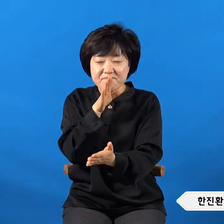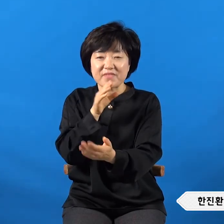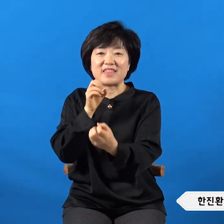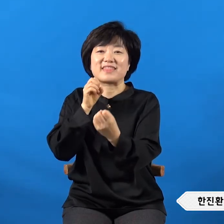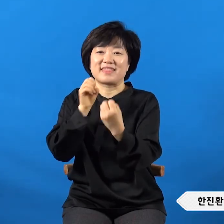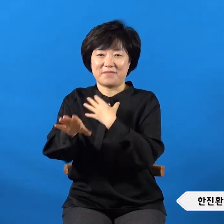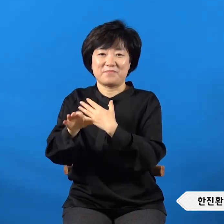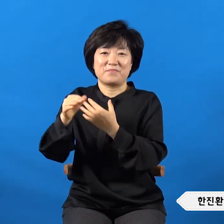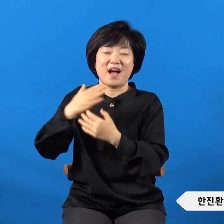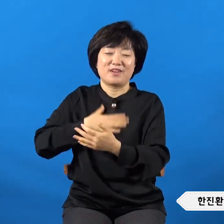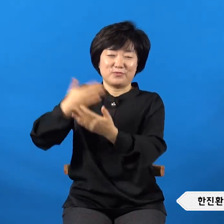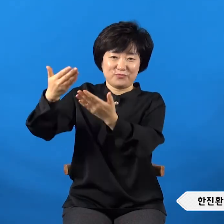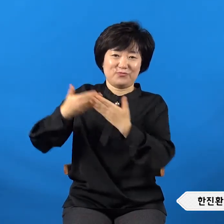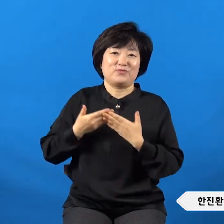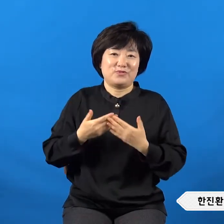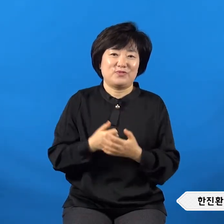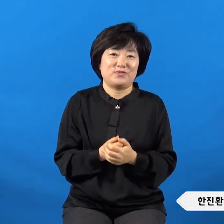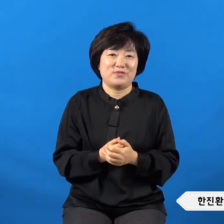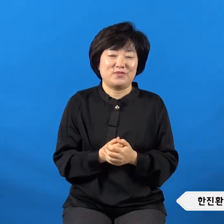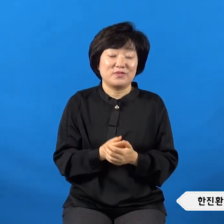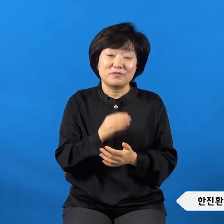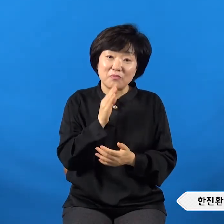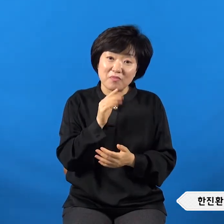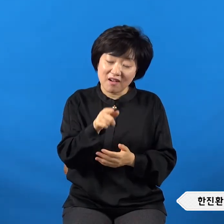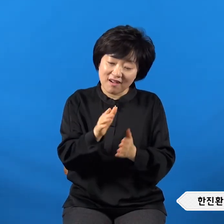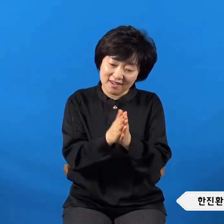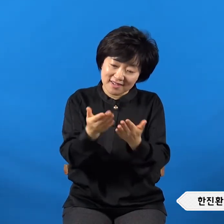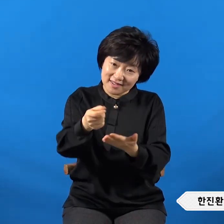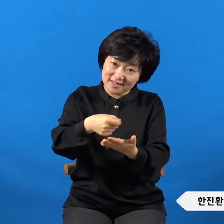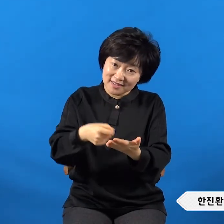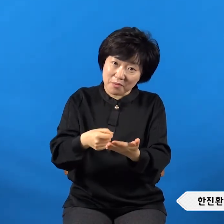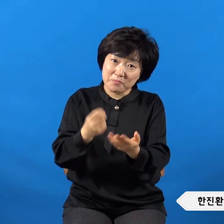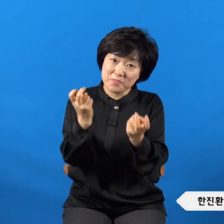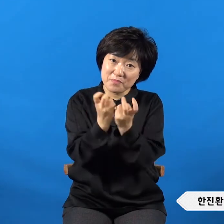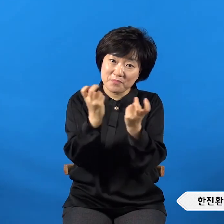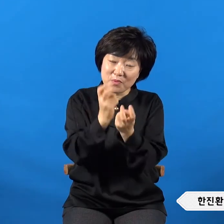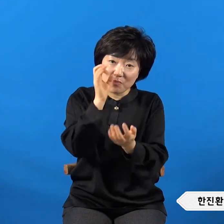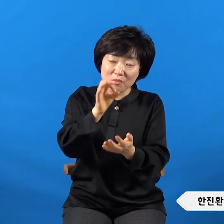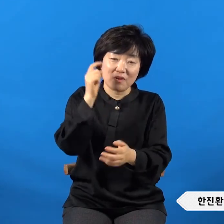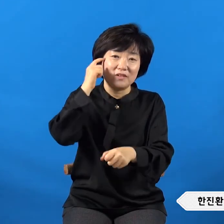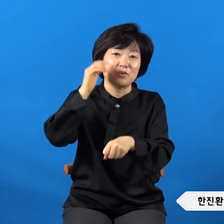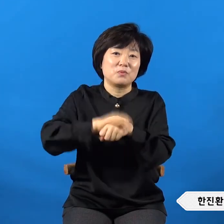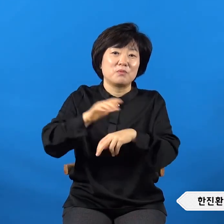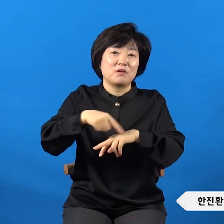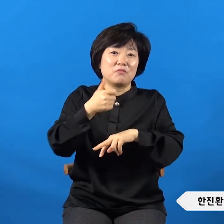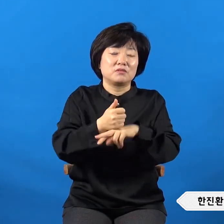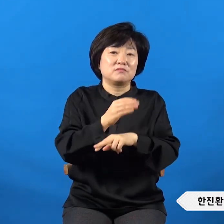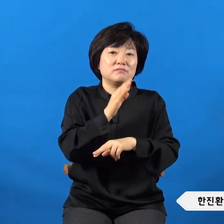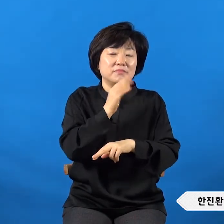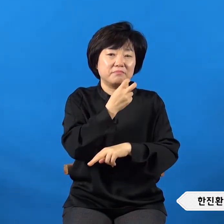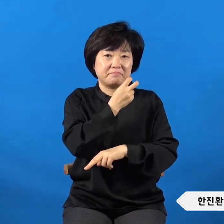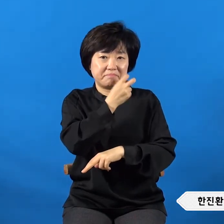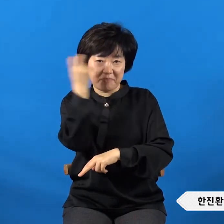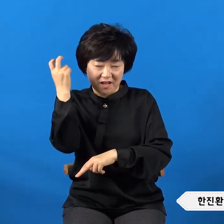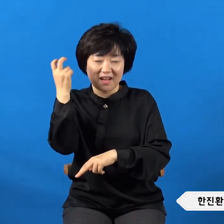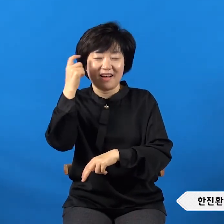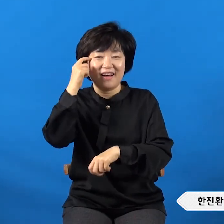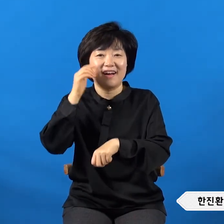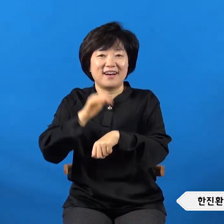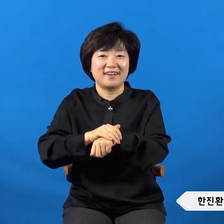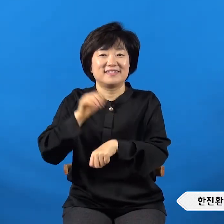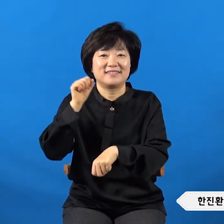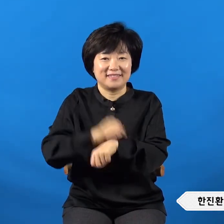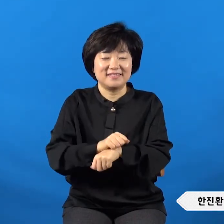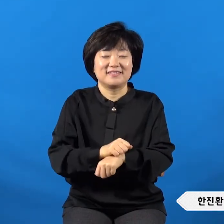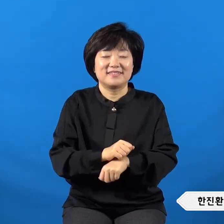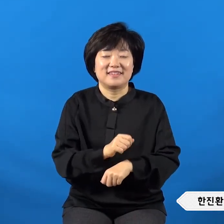것입니다. 우리가 그것만 보아도 솔로몬이 역사상 가장 뛰어난 현자였다 하는